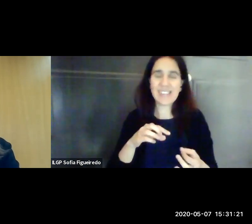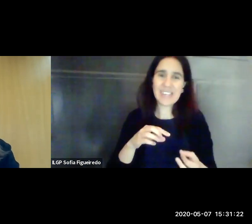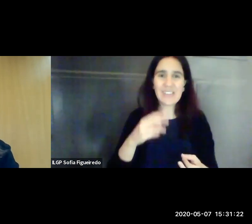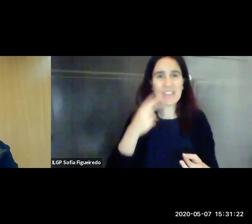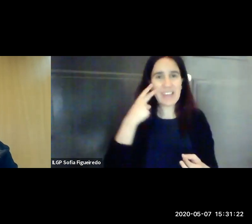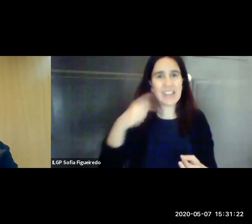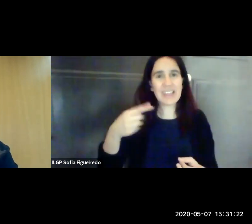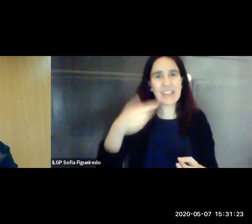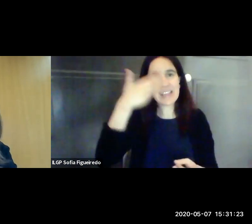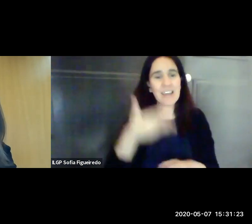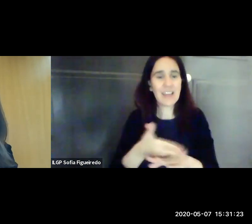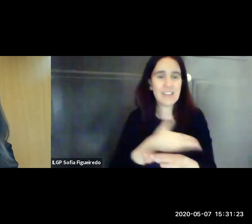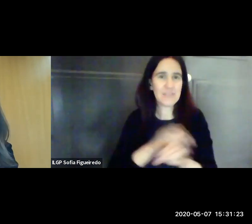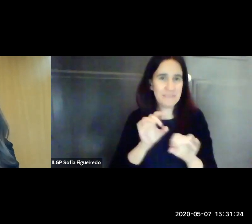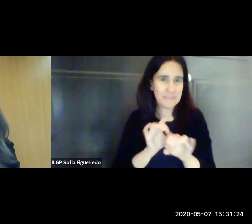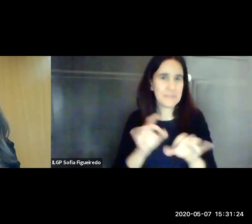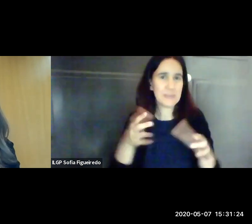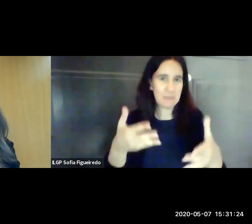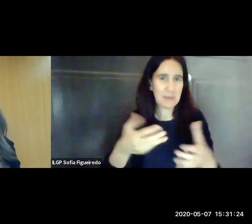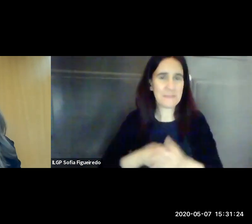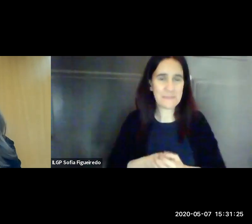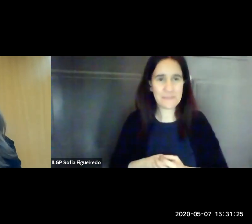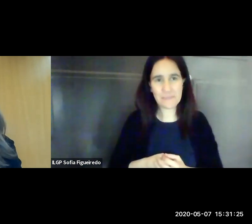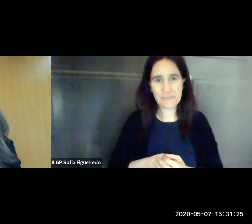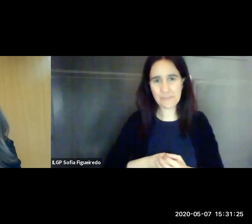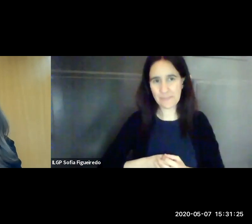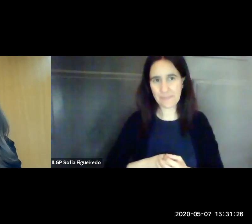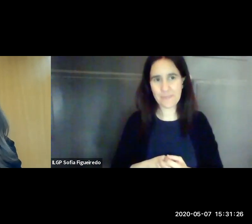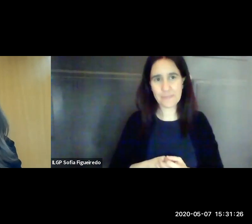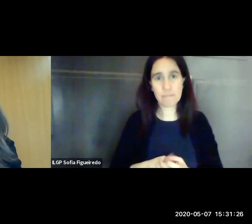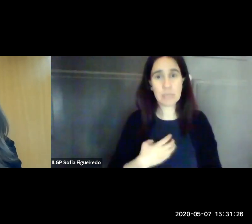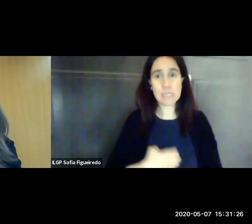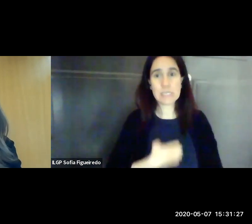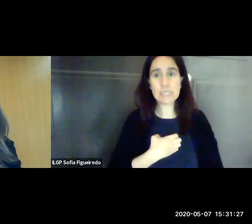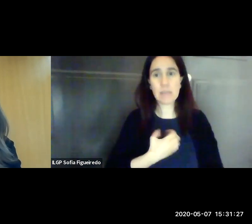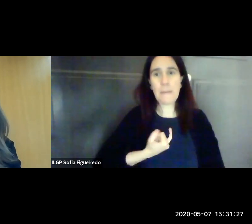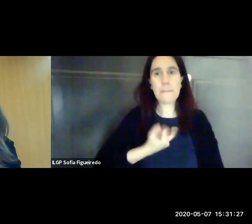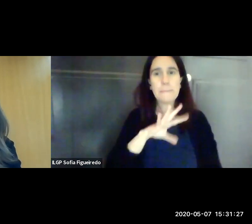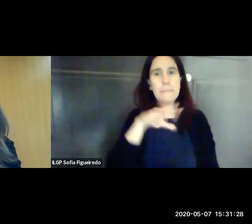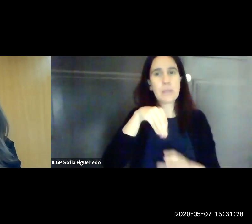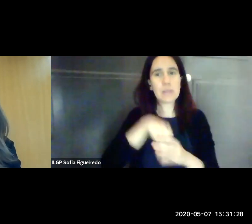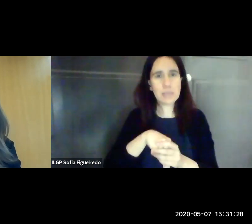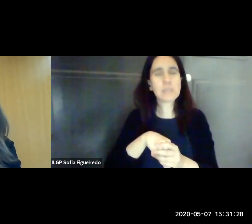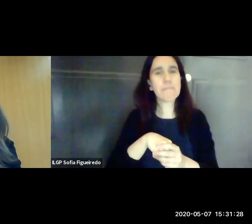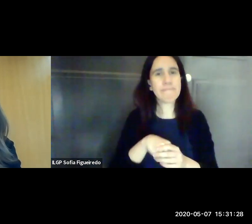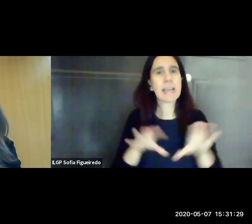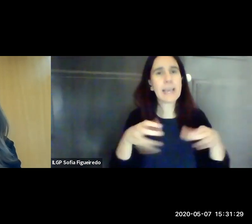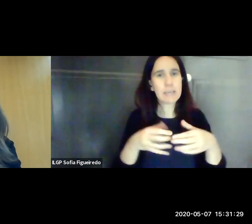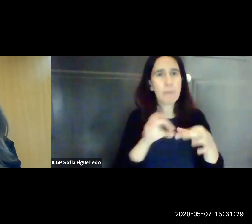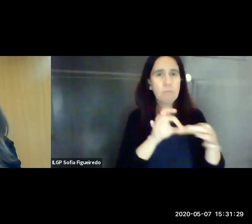dias antes da pandemia. O sentido de pertença promove a união das equipas e, portanto, é essa